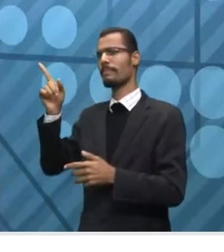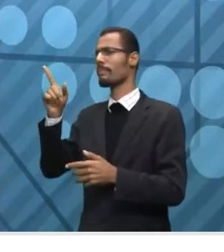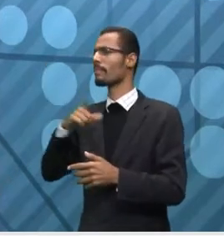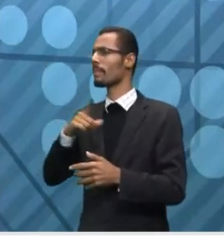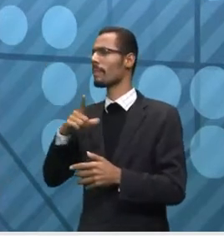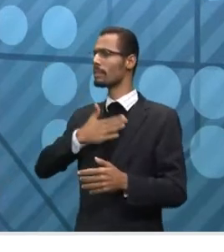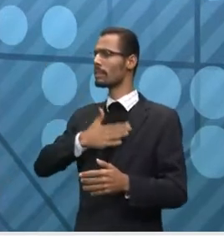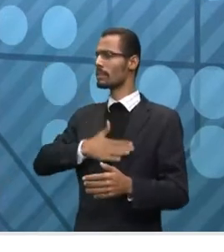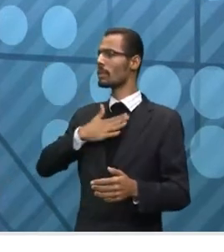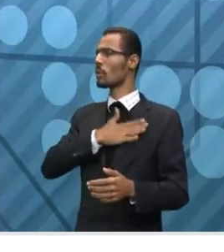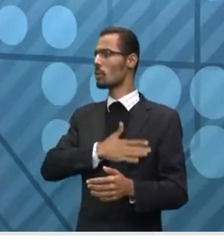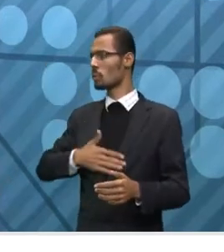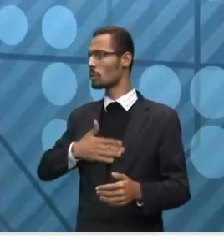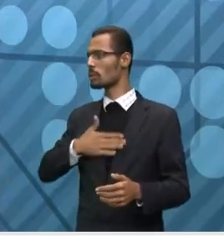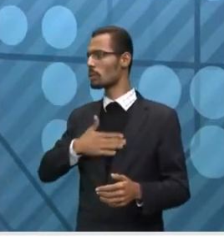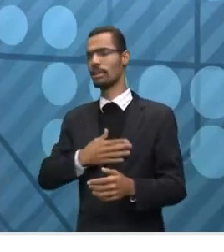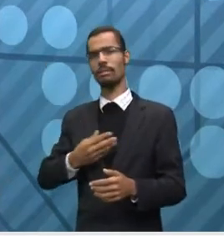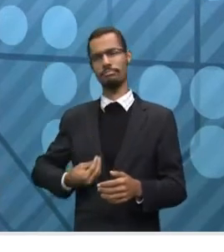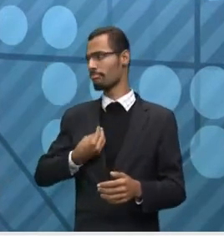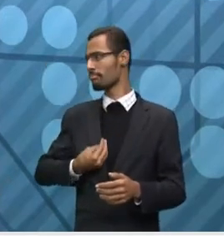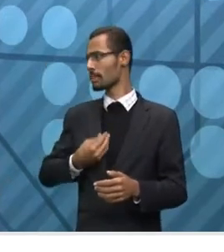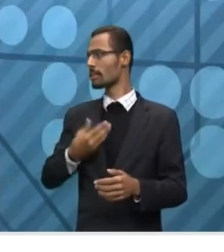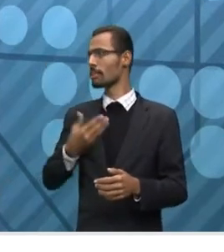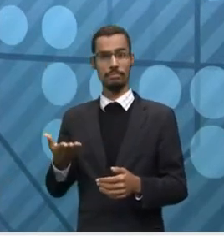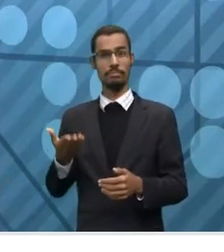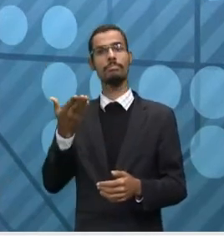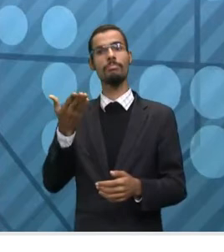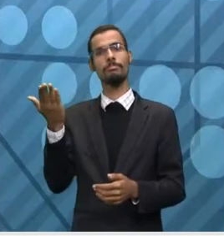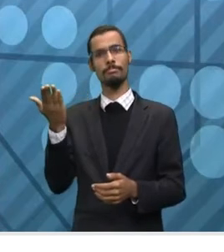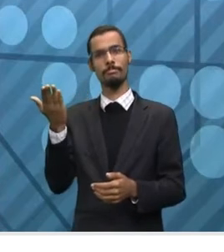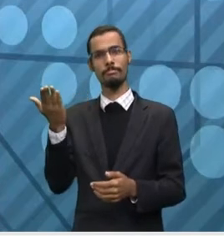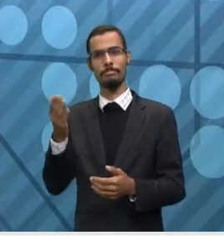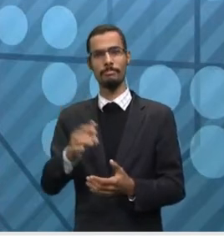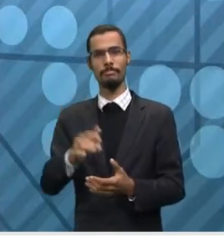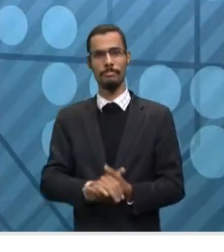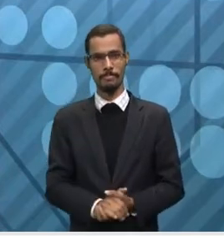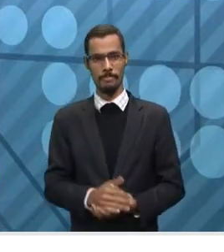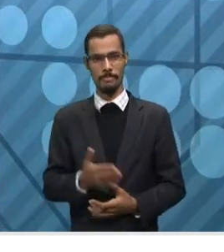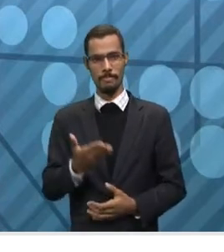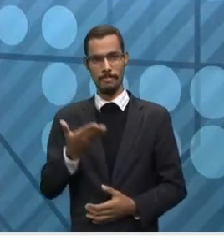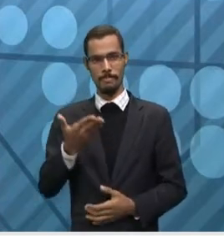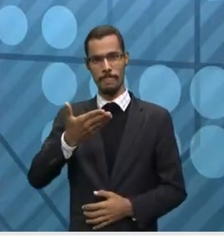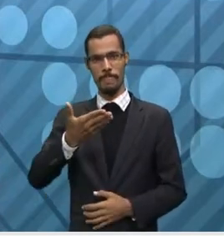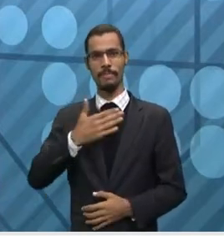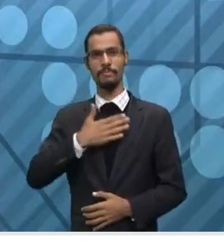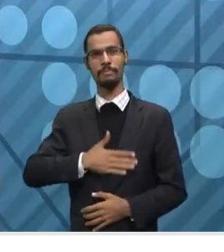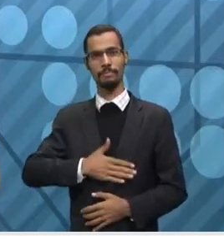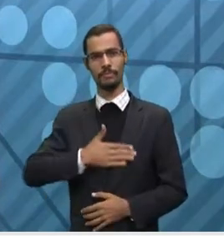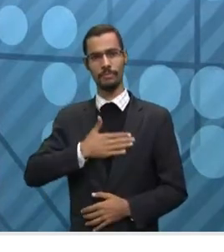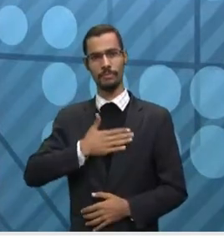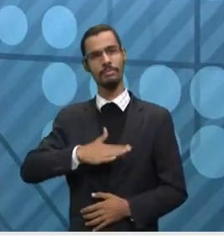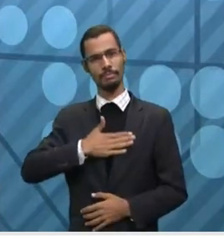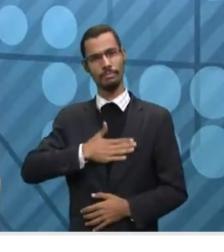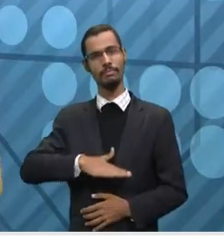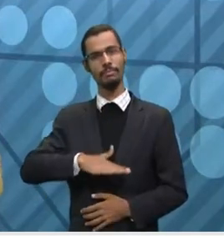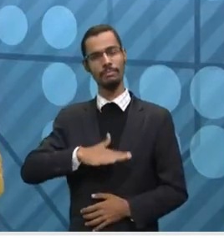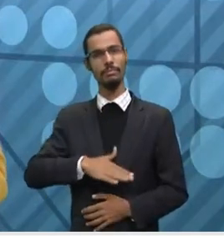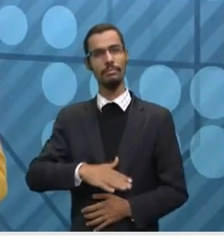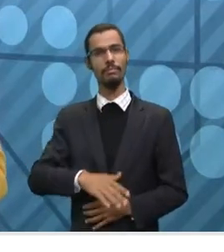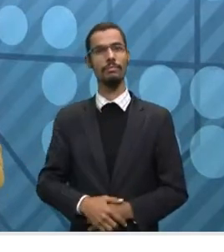descansar, gostar e estar presente, tá? Então, descansar, essa configuração de mãos, descansar,